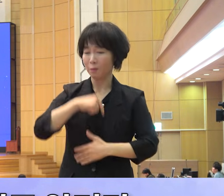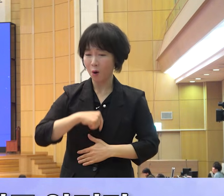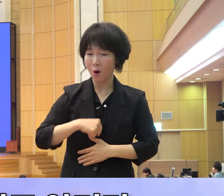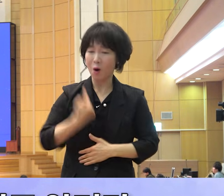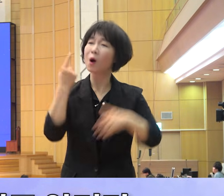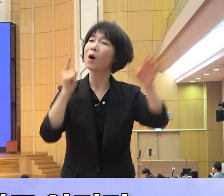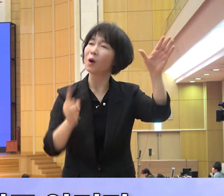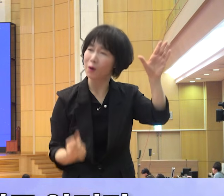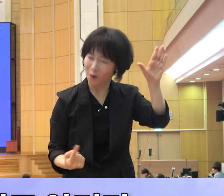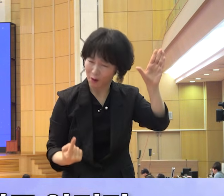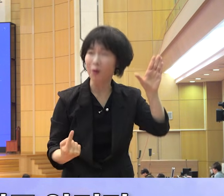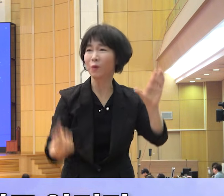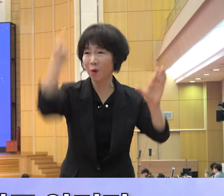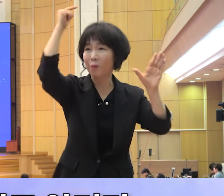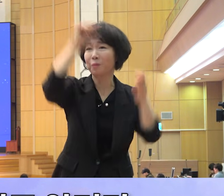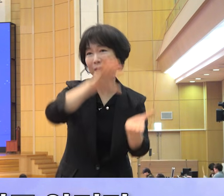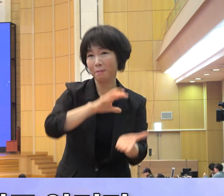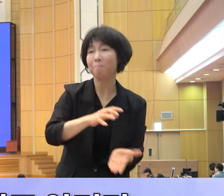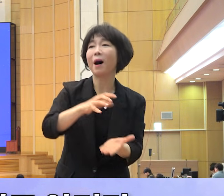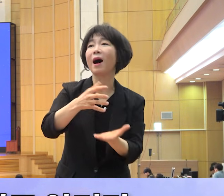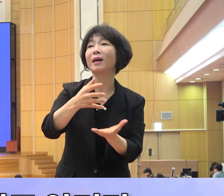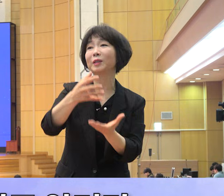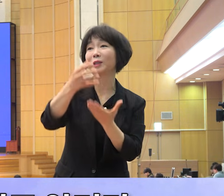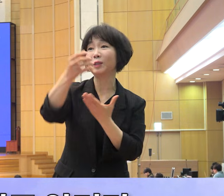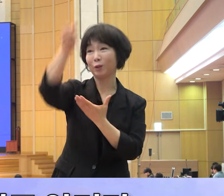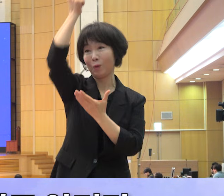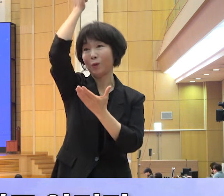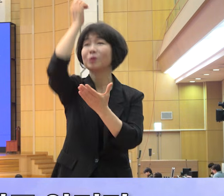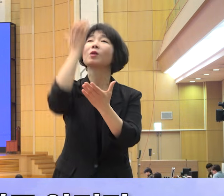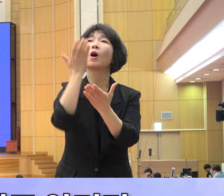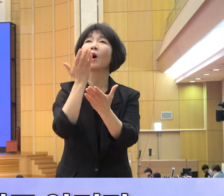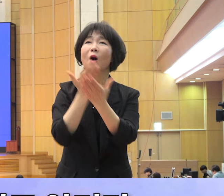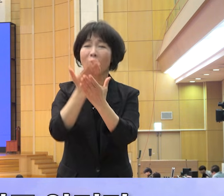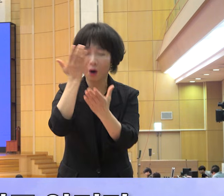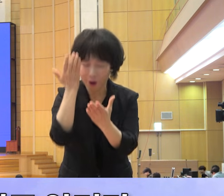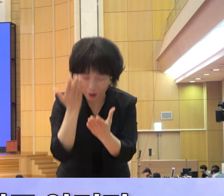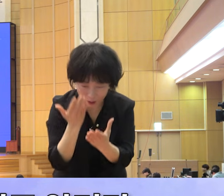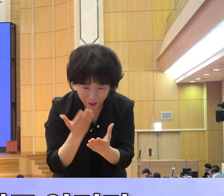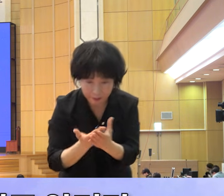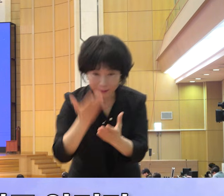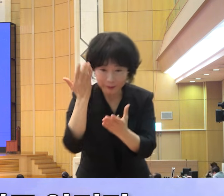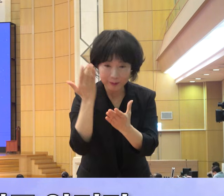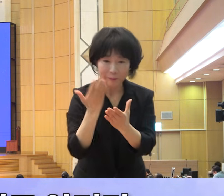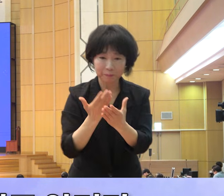주님 홀로 높임 받으소서.